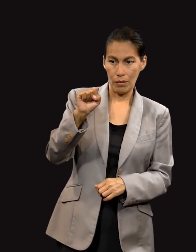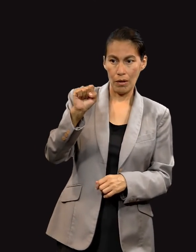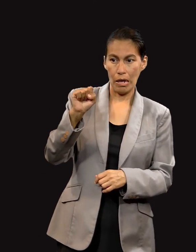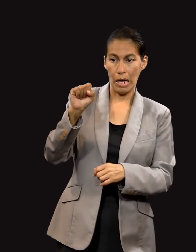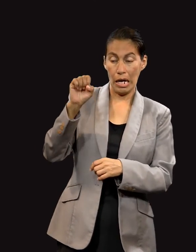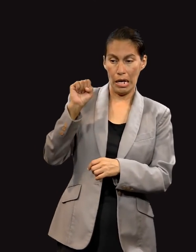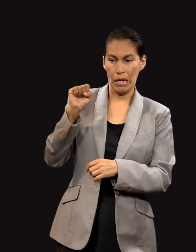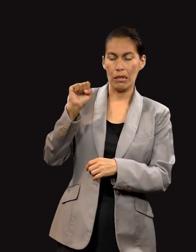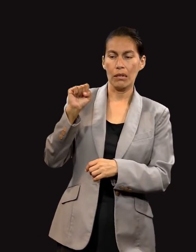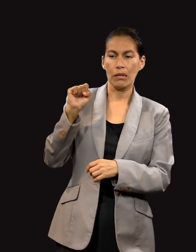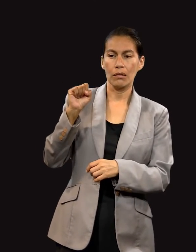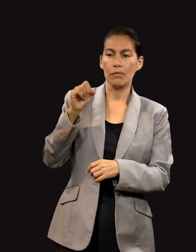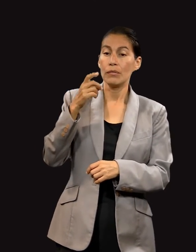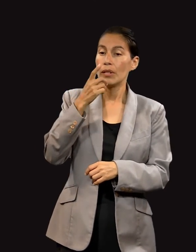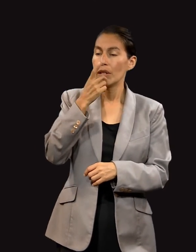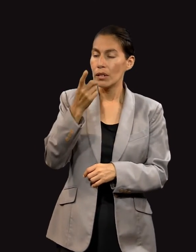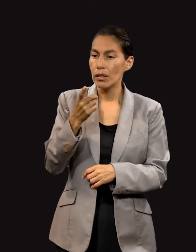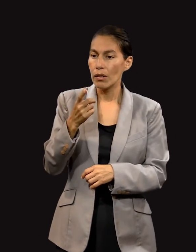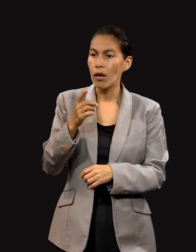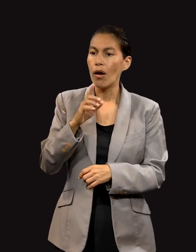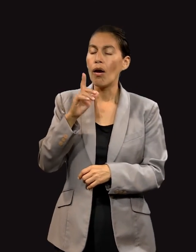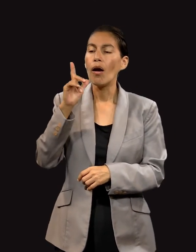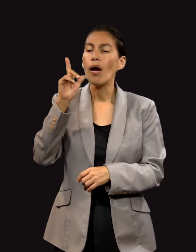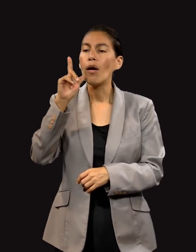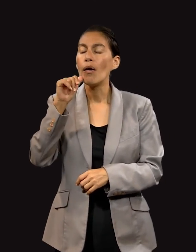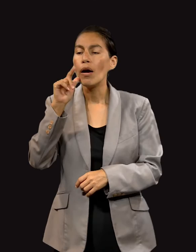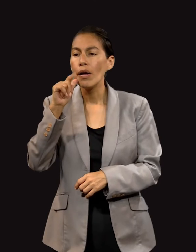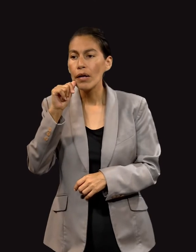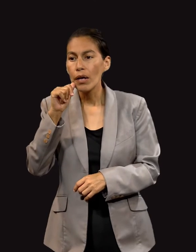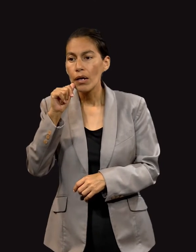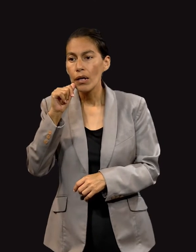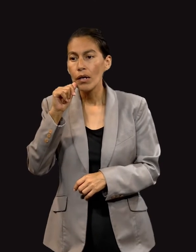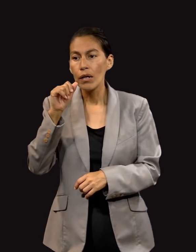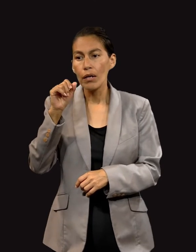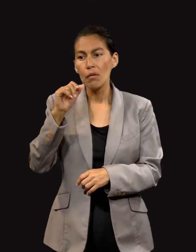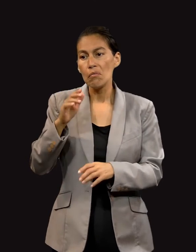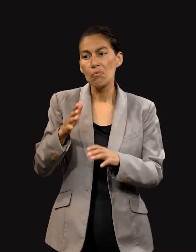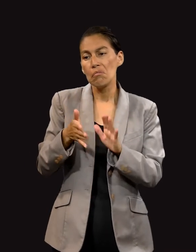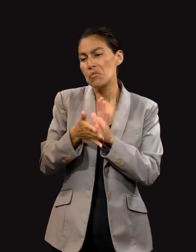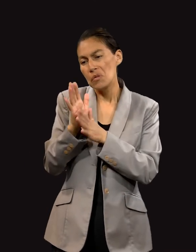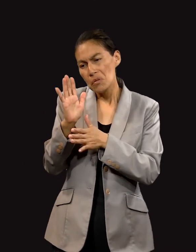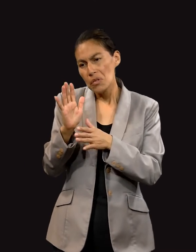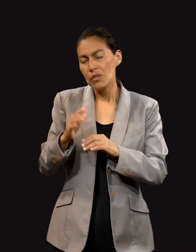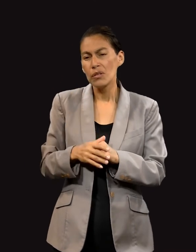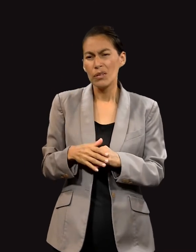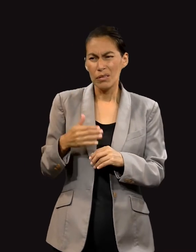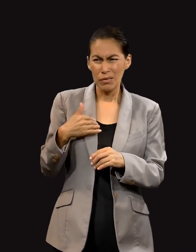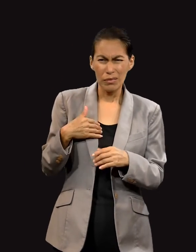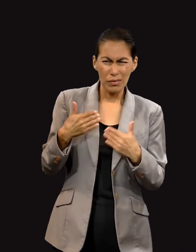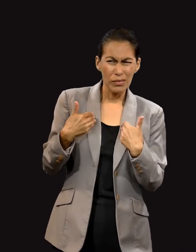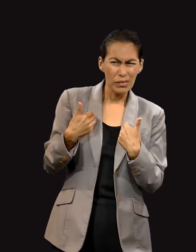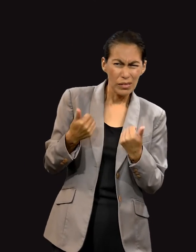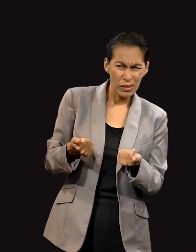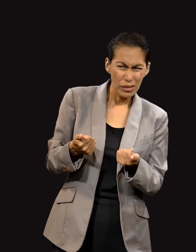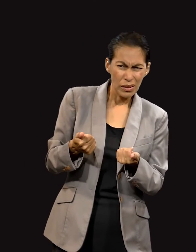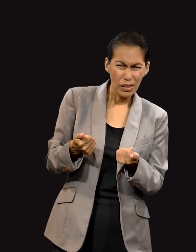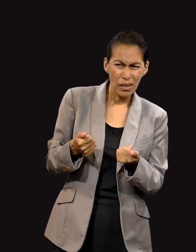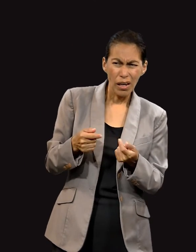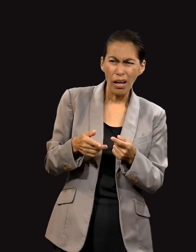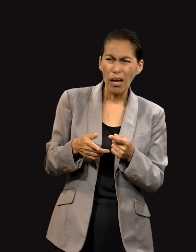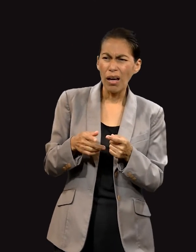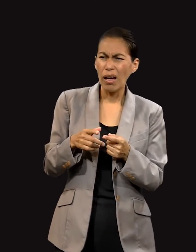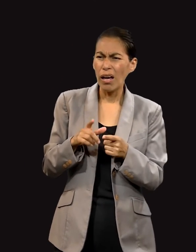a Dios. El sábado ella me dijo, mañana me voy, mañana me voy. Y yo,